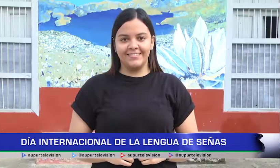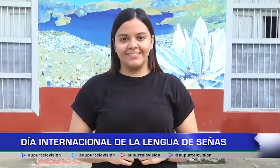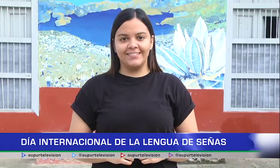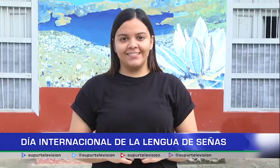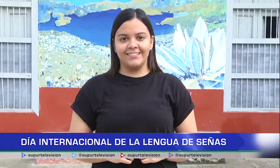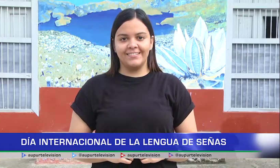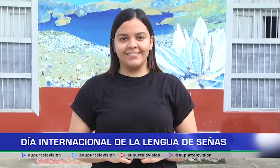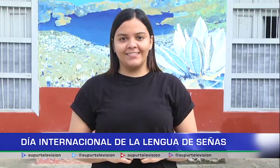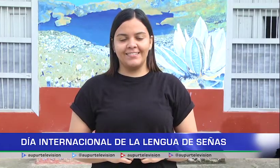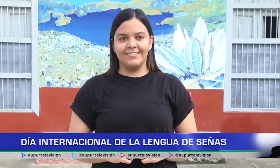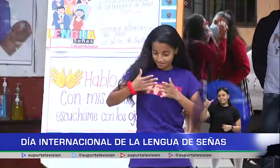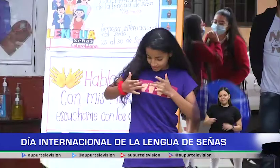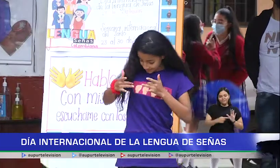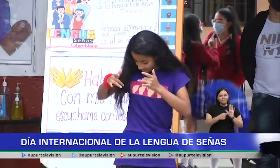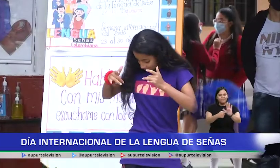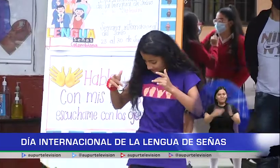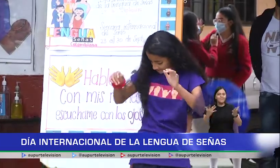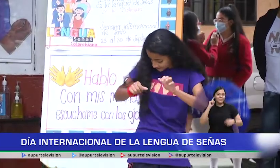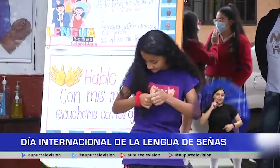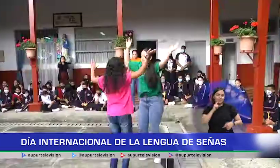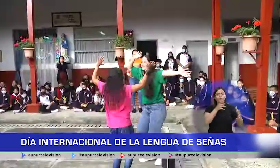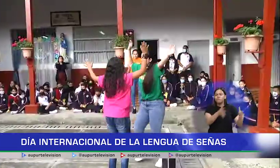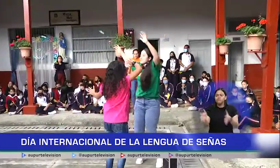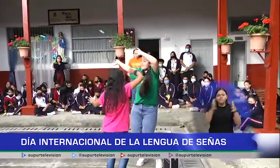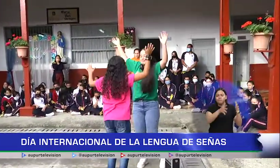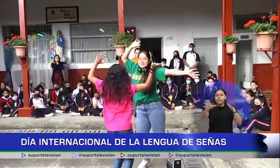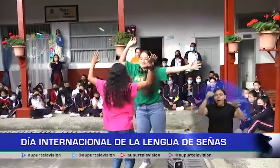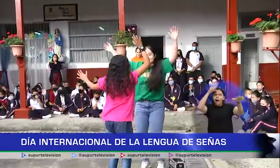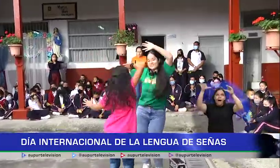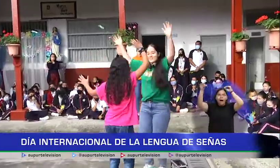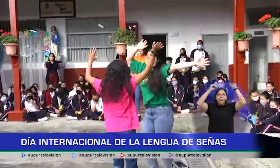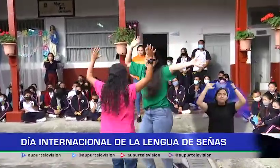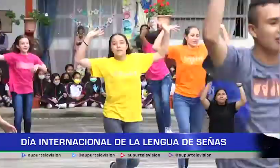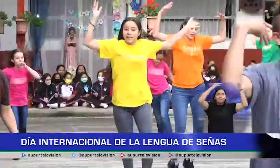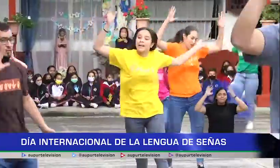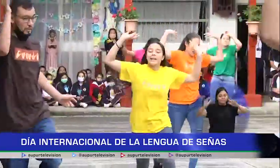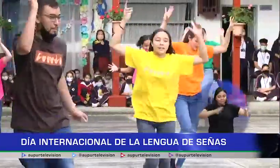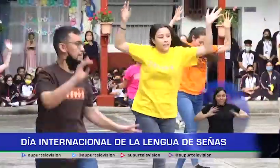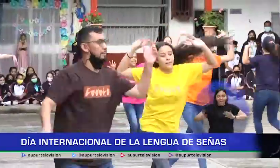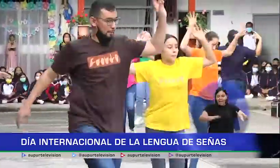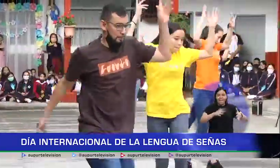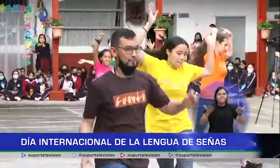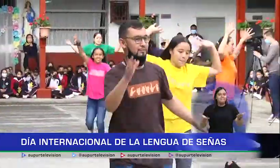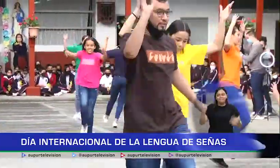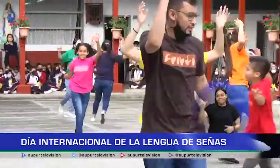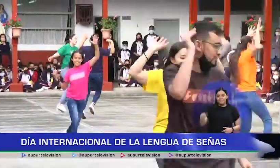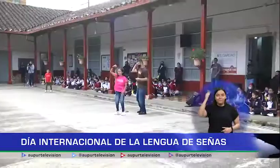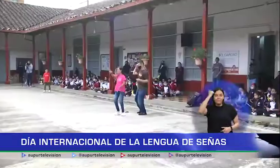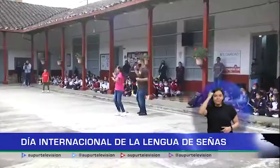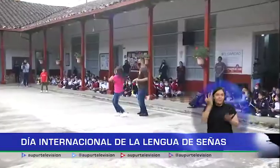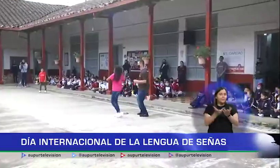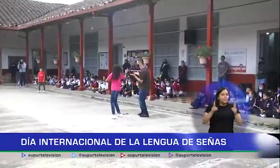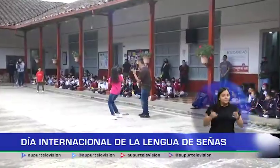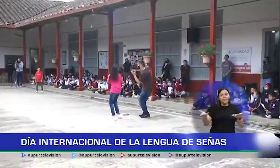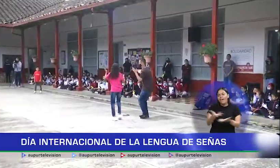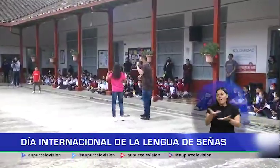personas que son oyentes. Una presentación que permitió enriquecer el aprendizaje tanto de